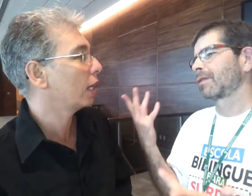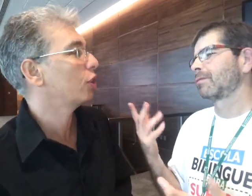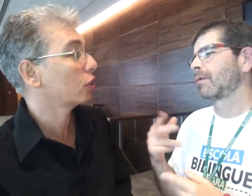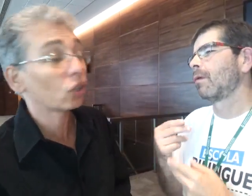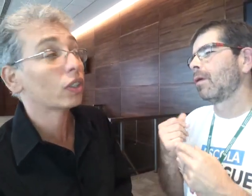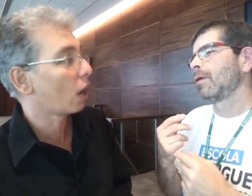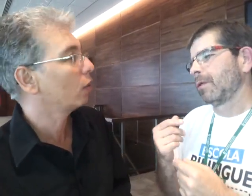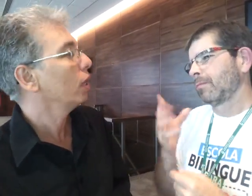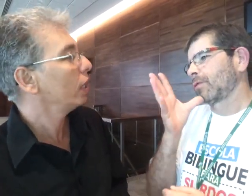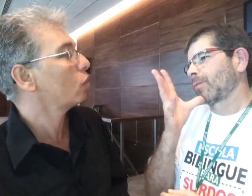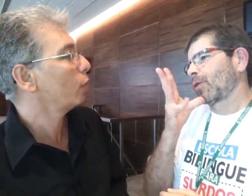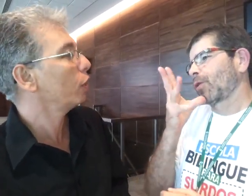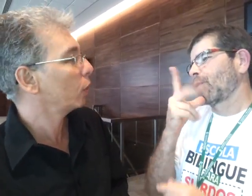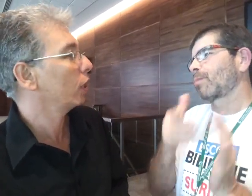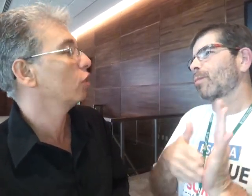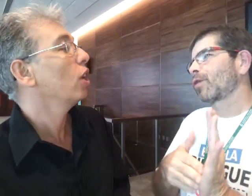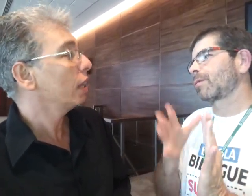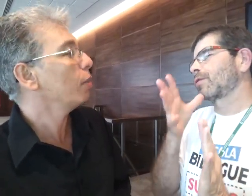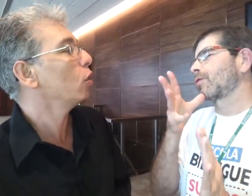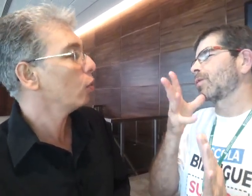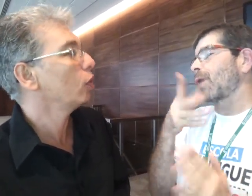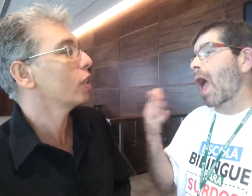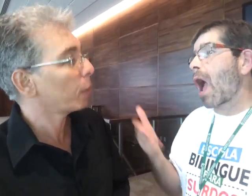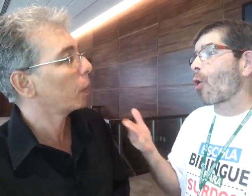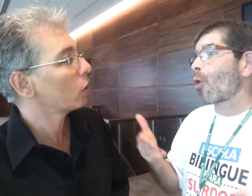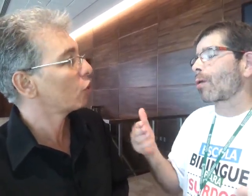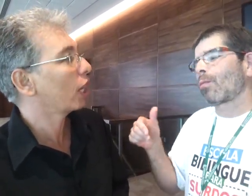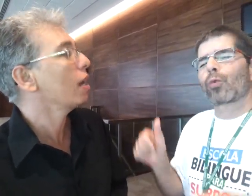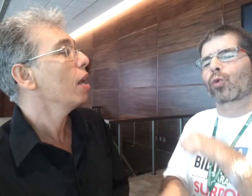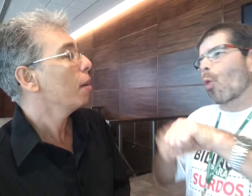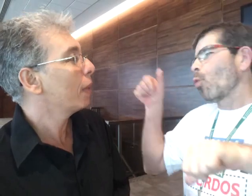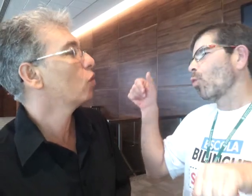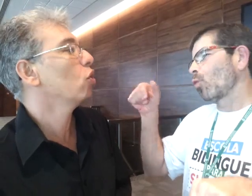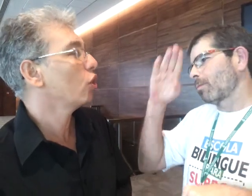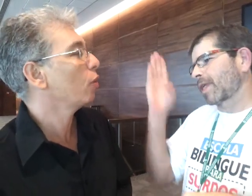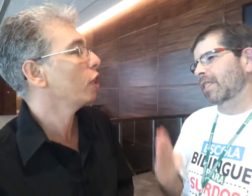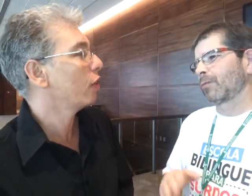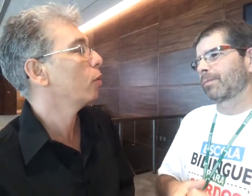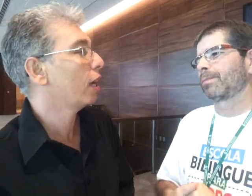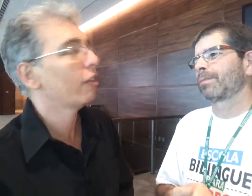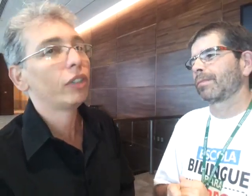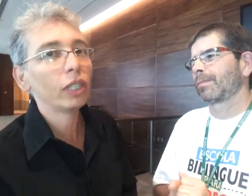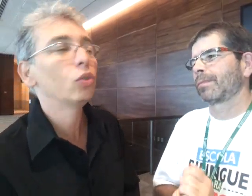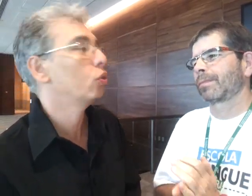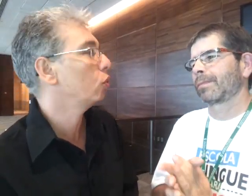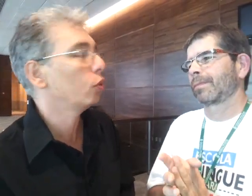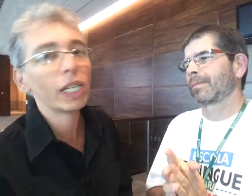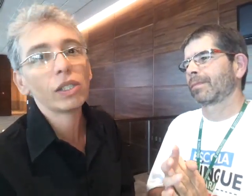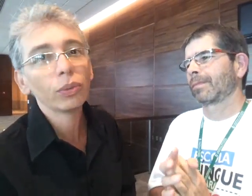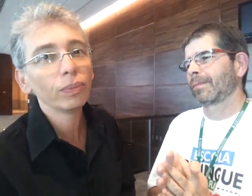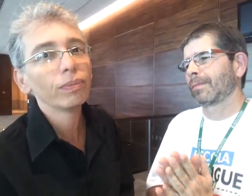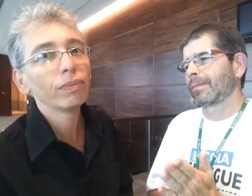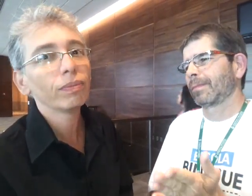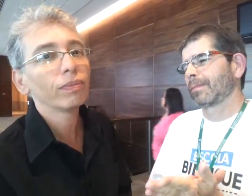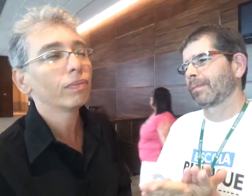igualdade social. Isso é muito importante. Demorou muito essa proposta chegar, mas hoje realmente vai mudar a vida do surdo no Brasil. O que